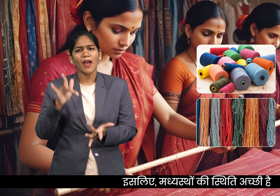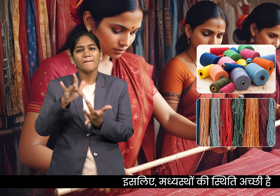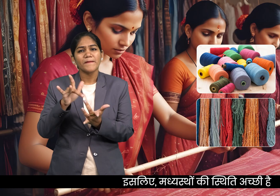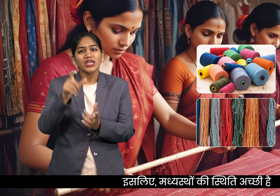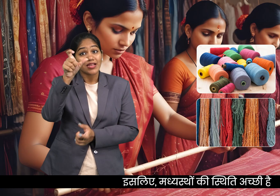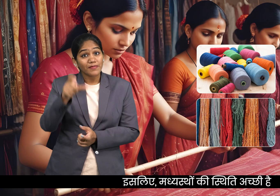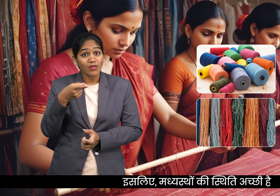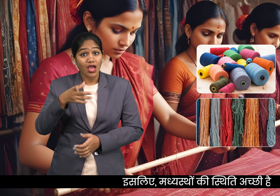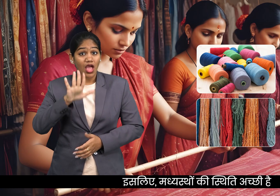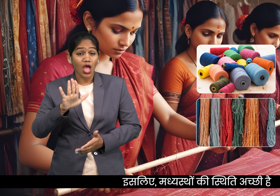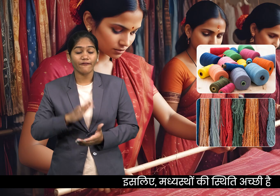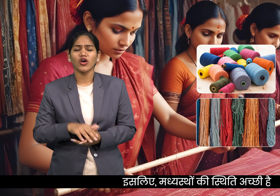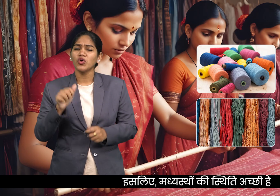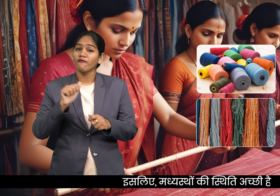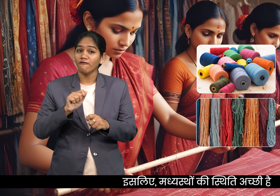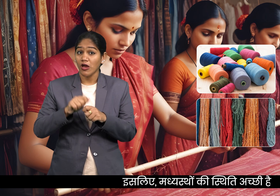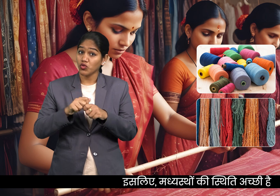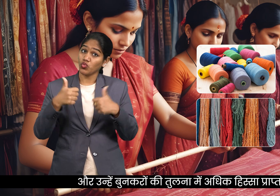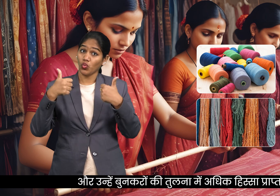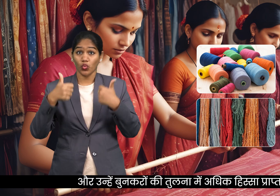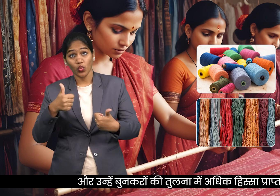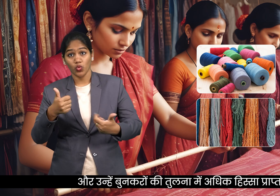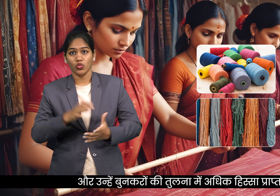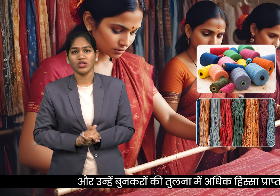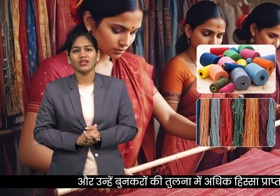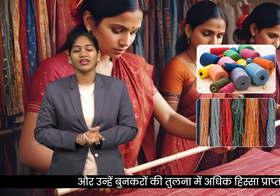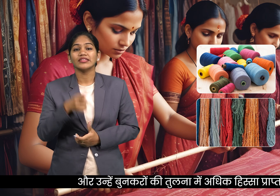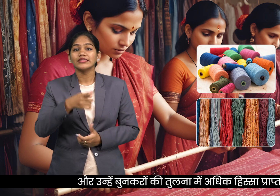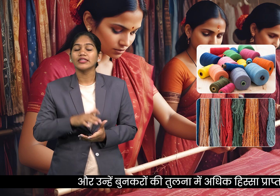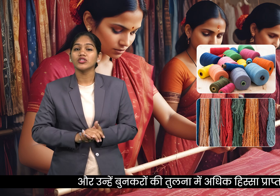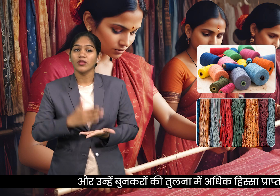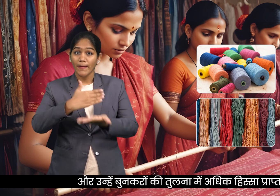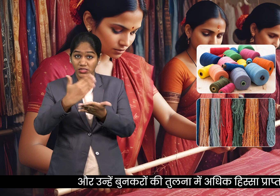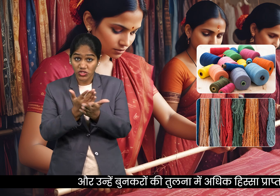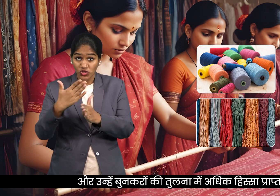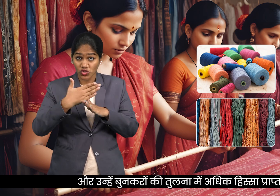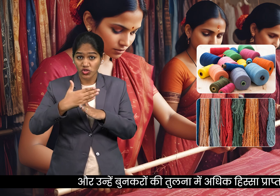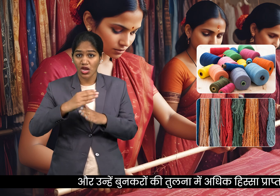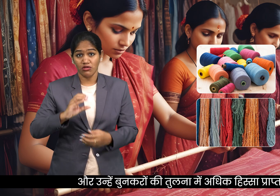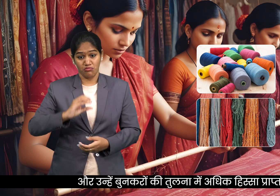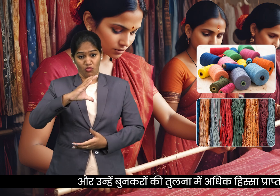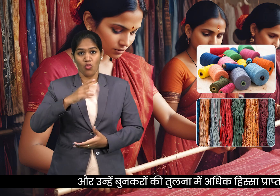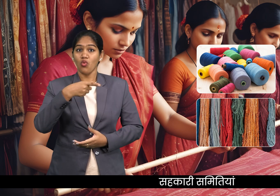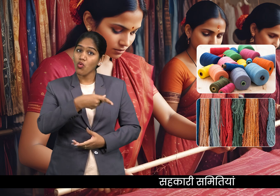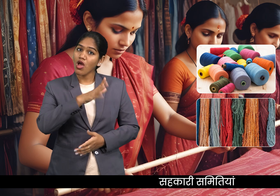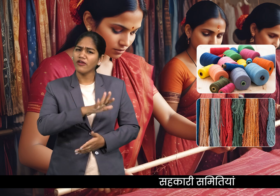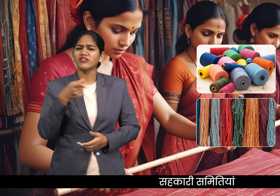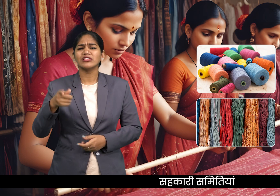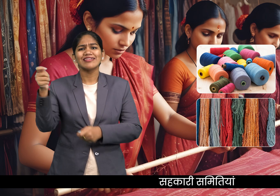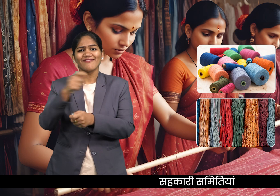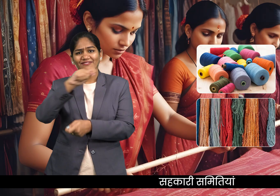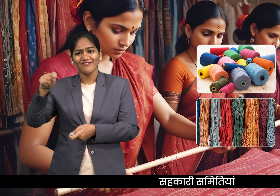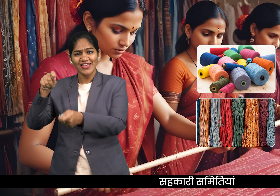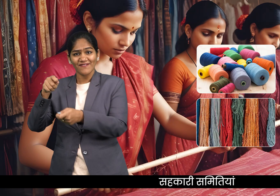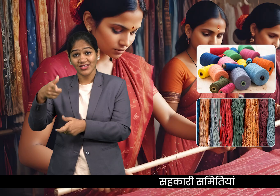इसलिए मध्यस्थों की स्थिति अच्छी है और उन्हें बुनकरों की तुलना में अधिक हिस्सा प्राप्त होता है।